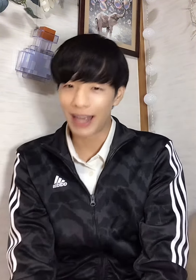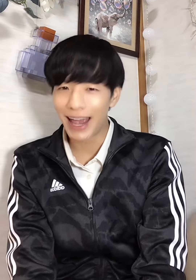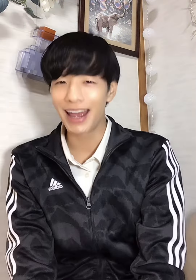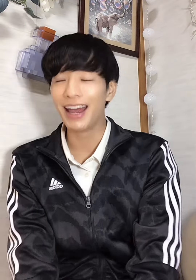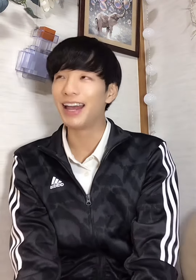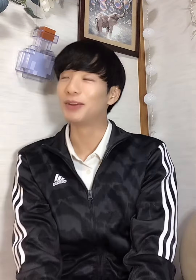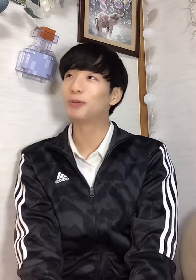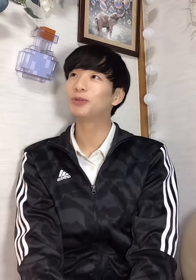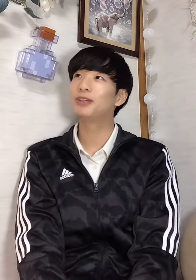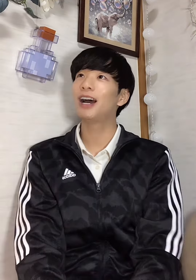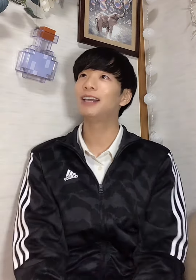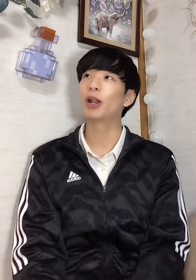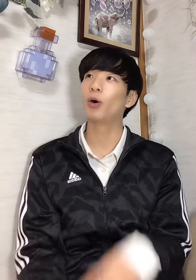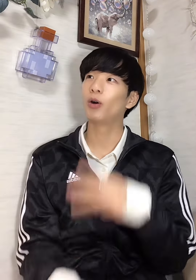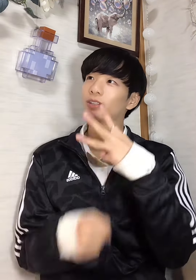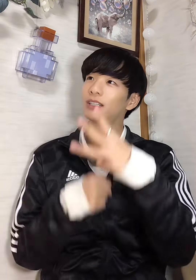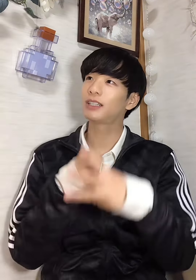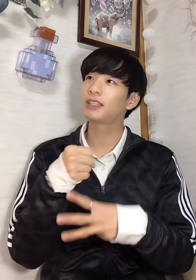ね、どんぐらいだろう。